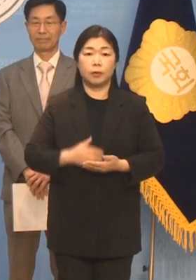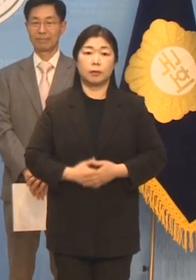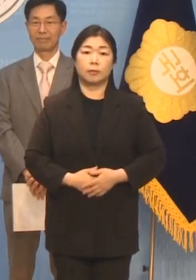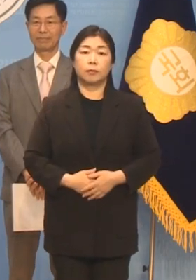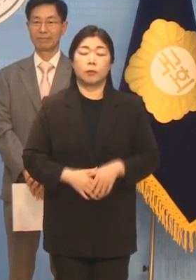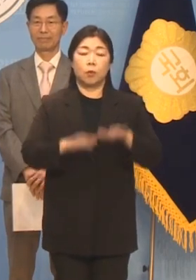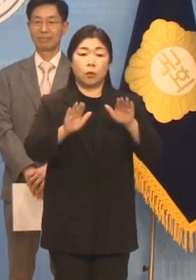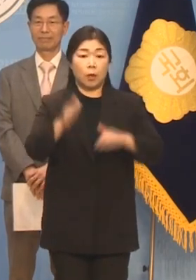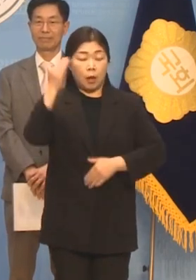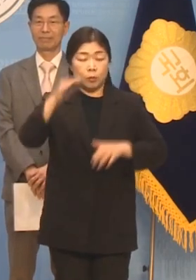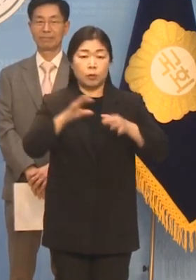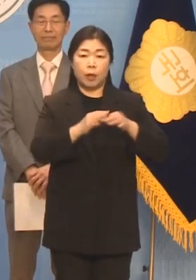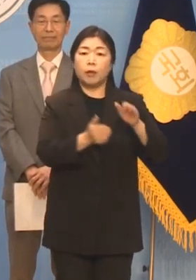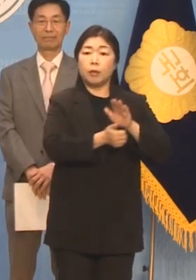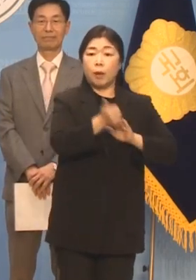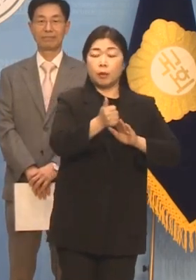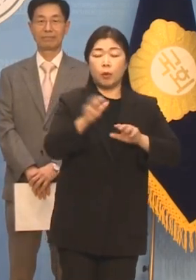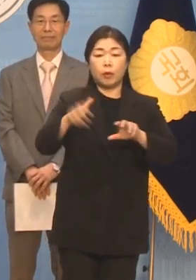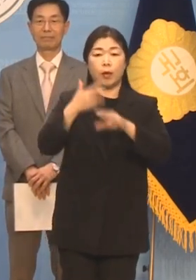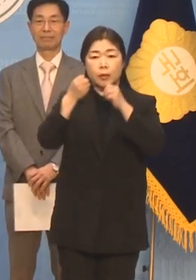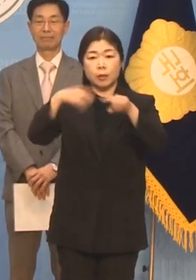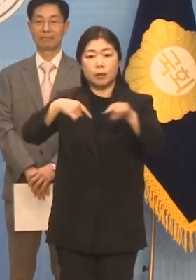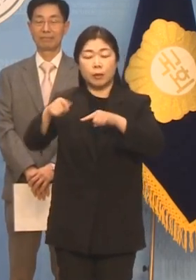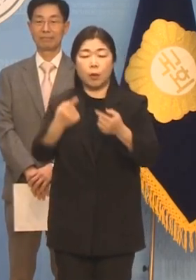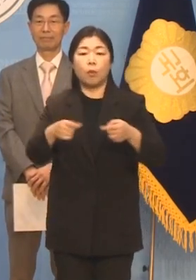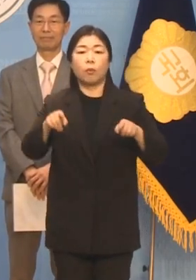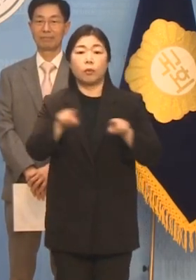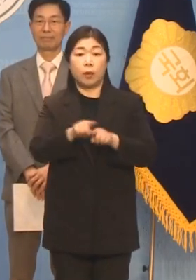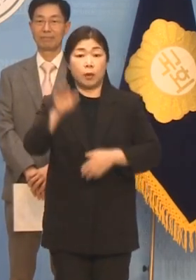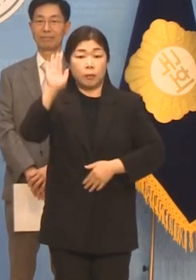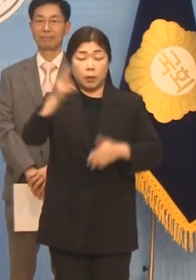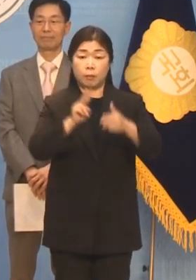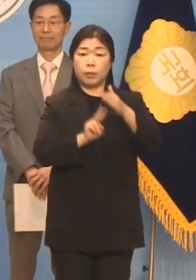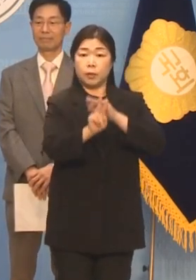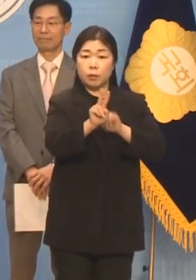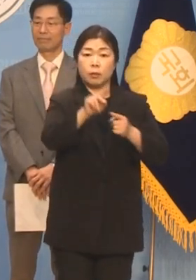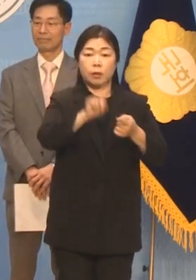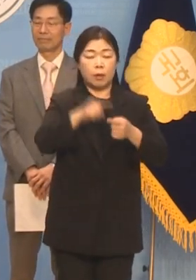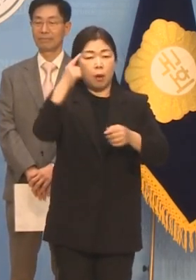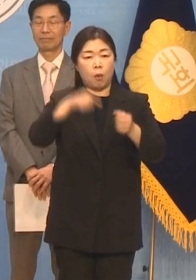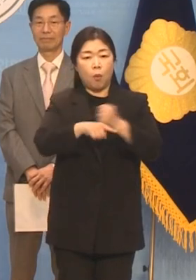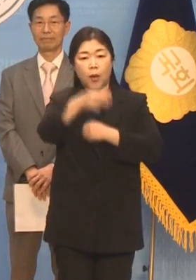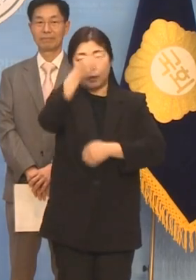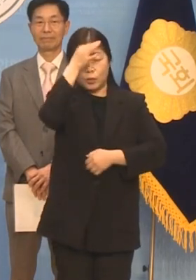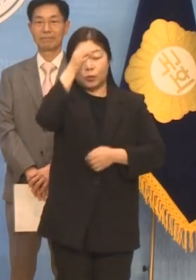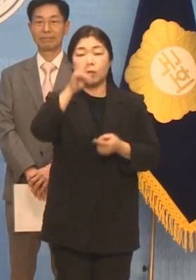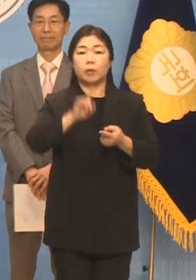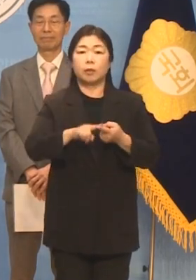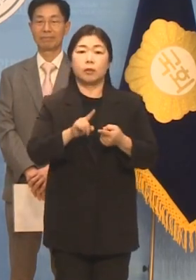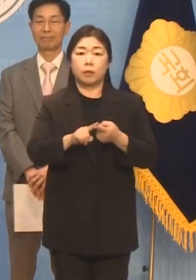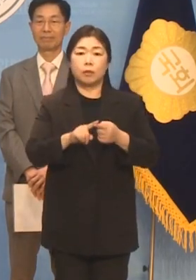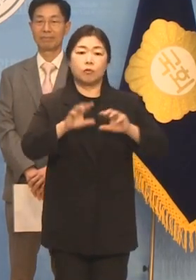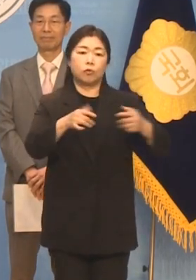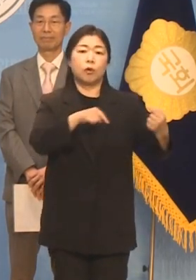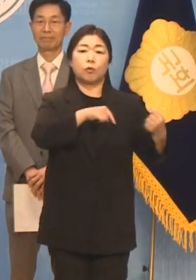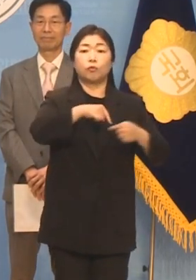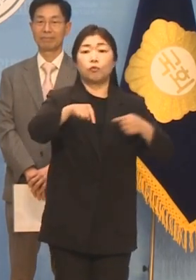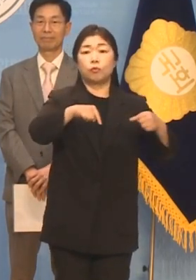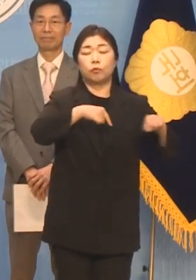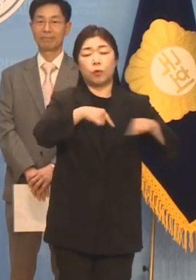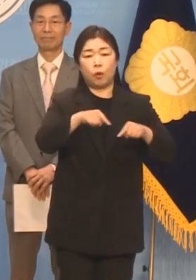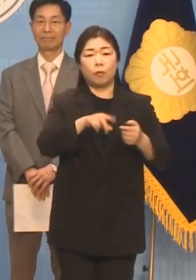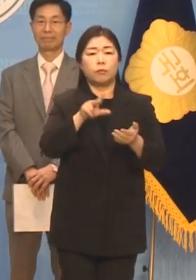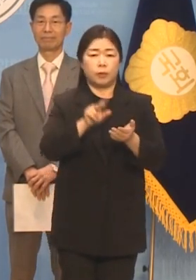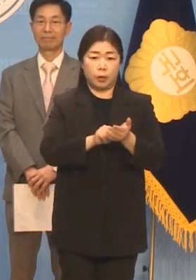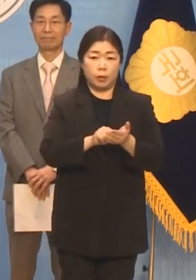오늘 한국의 희망과 개혁신당의 공동 미래 비전인 과학기술이 국정 운영의